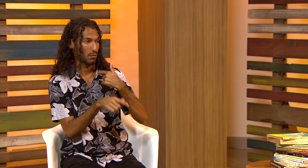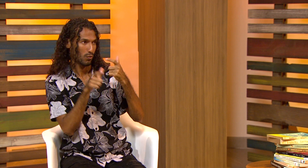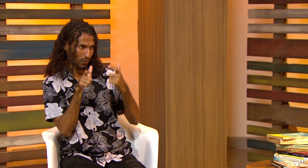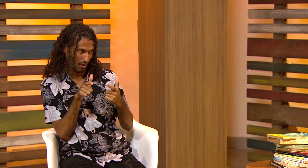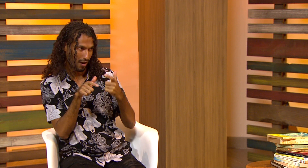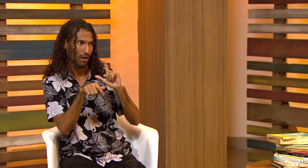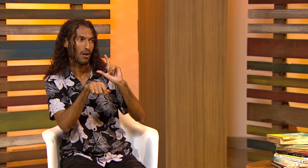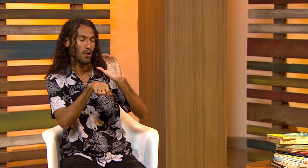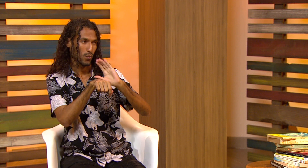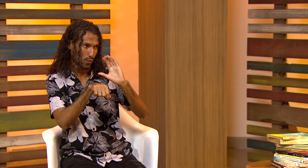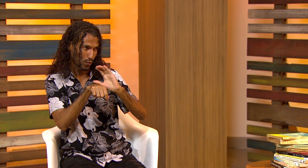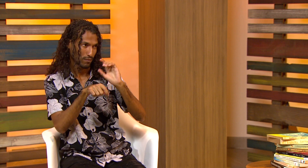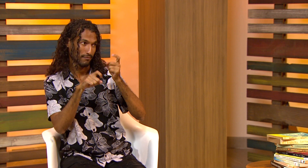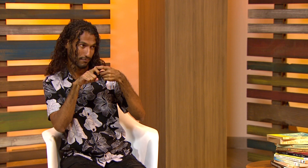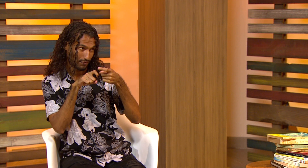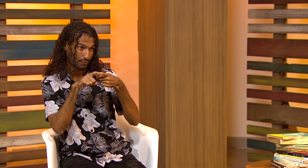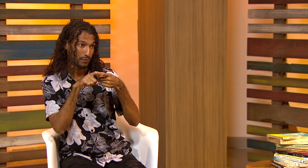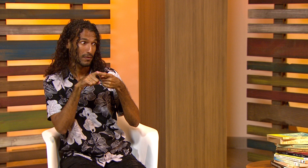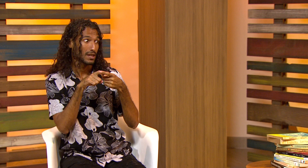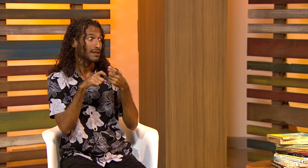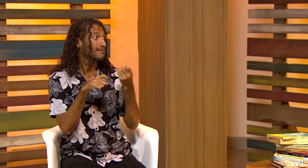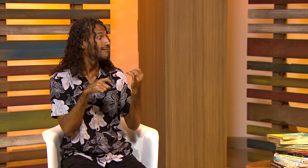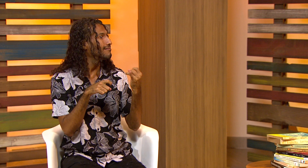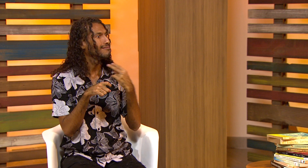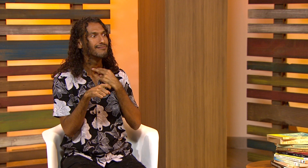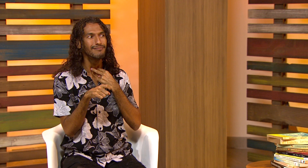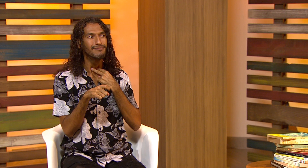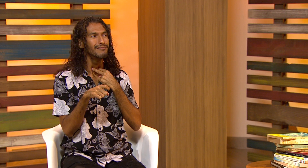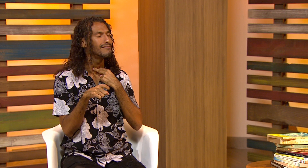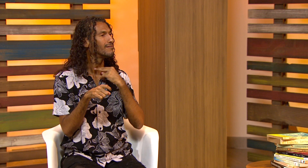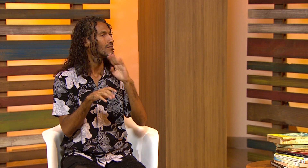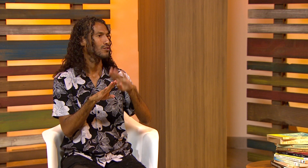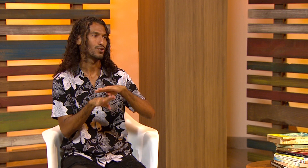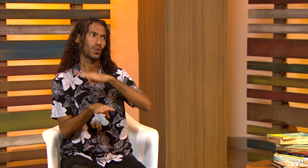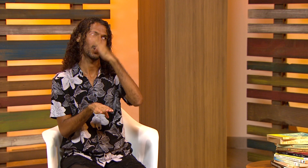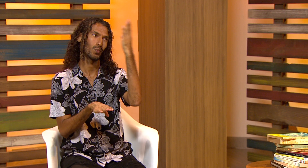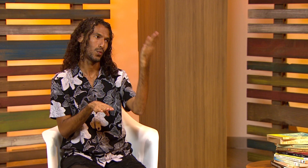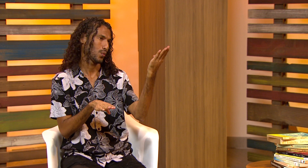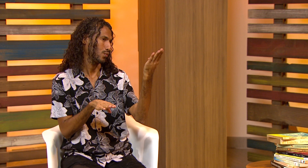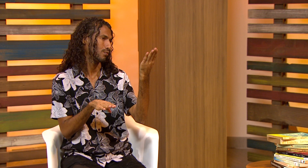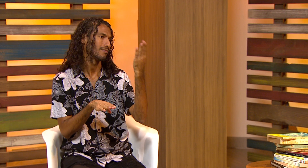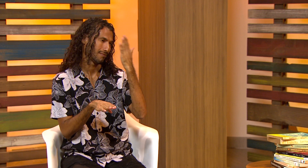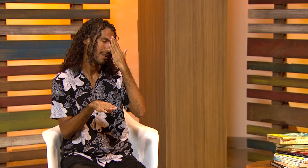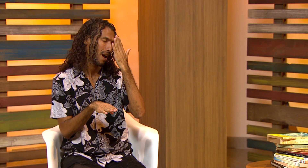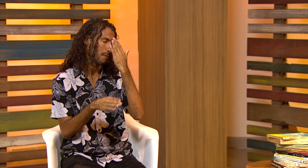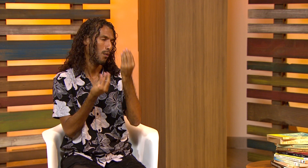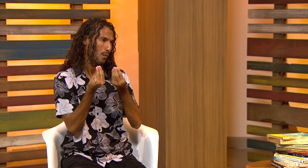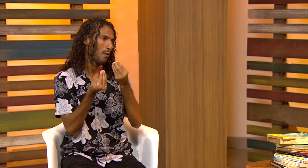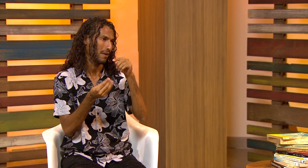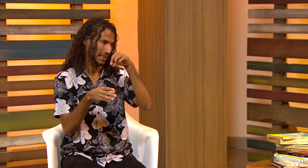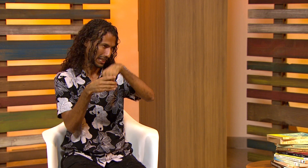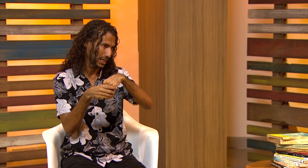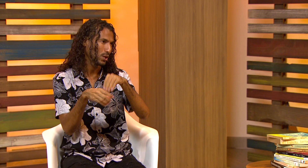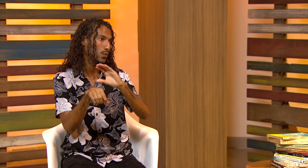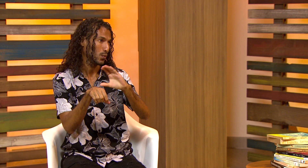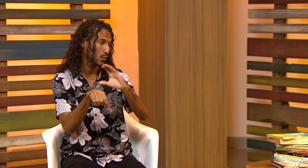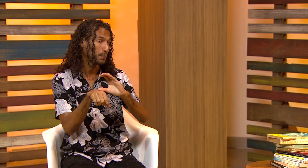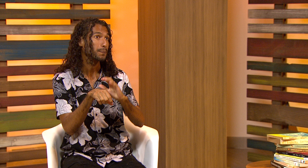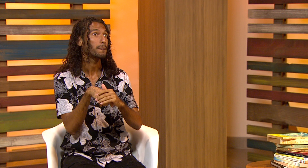outros cursos para alunos surdos. Alguém para se comunicar, interpretar para professores, e minhas dúvidas,